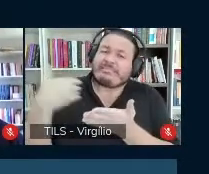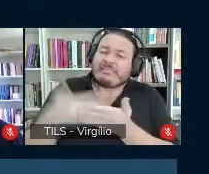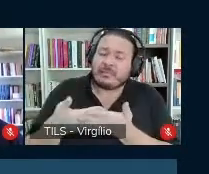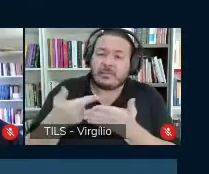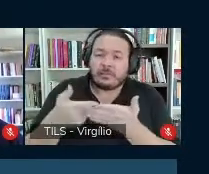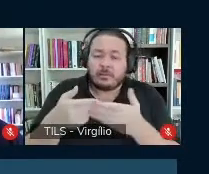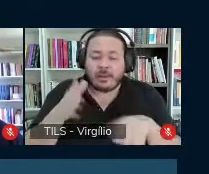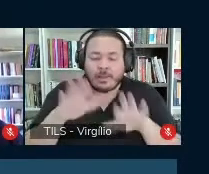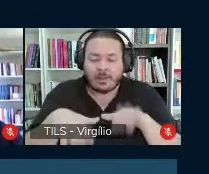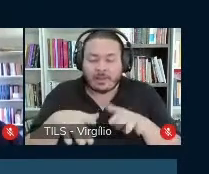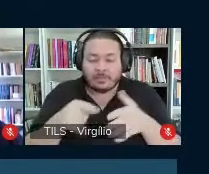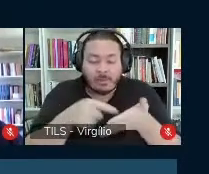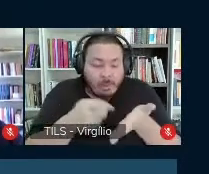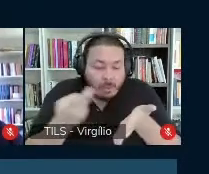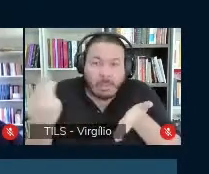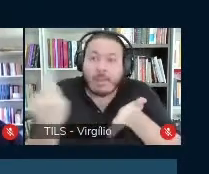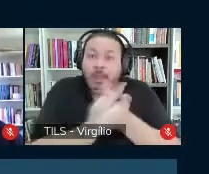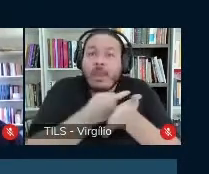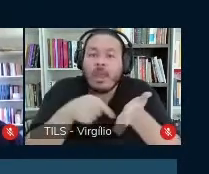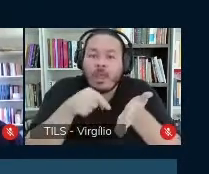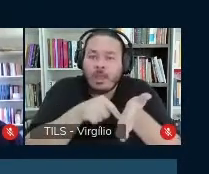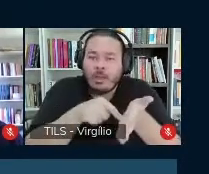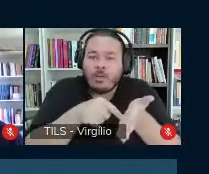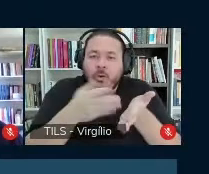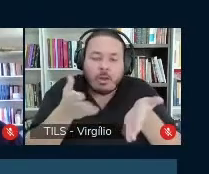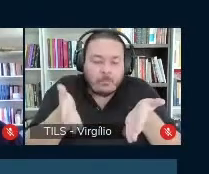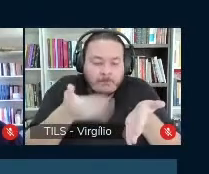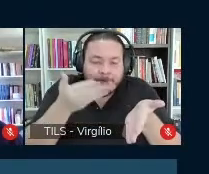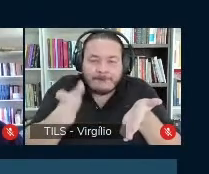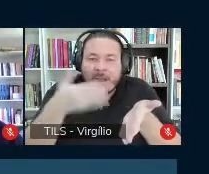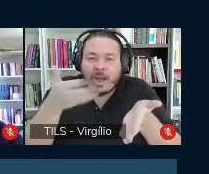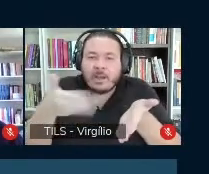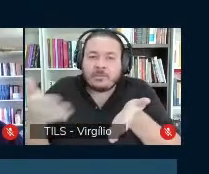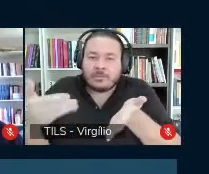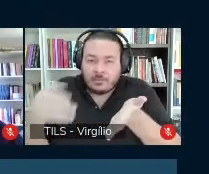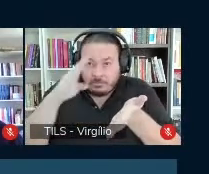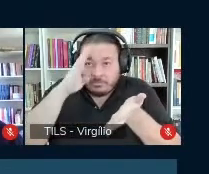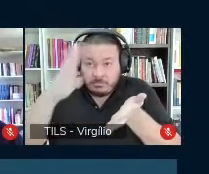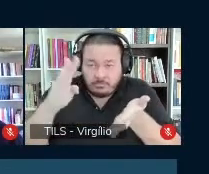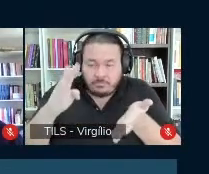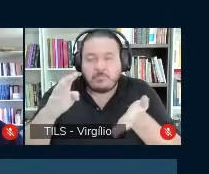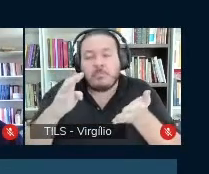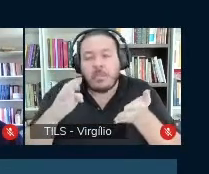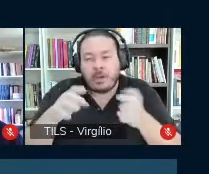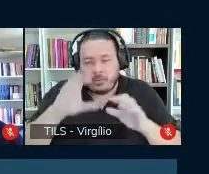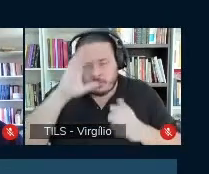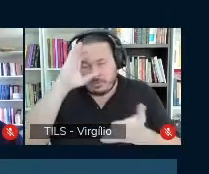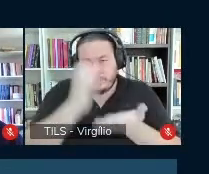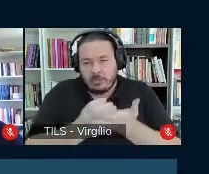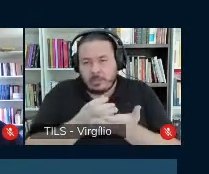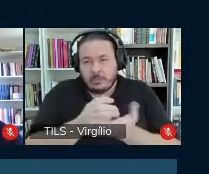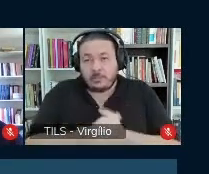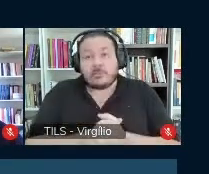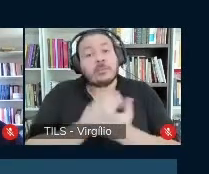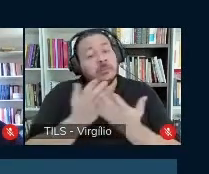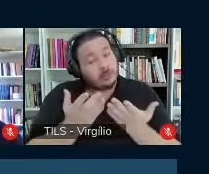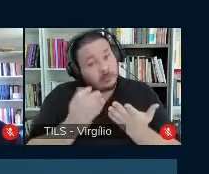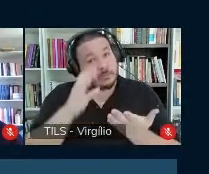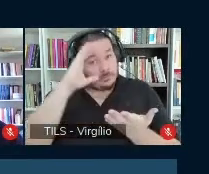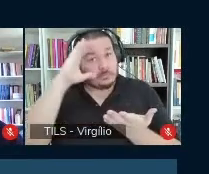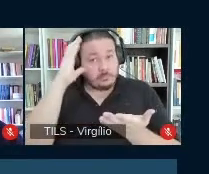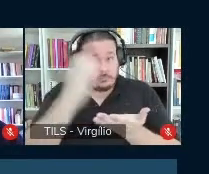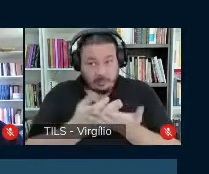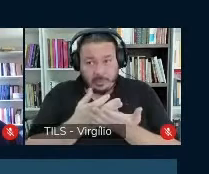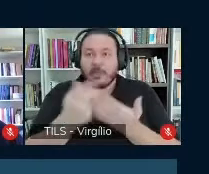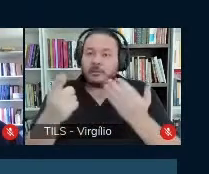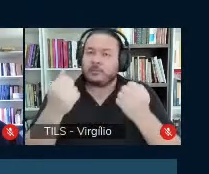passar erro nas páginas principais da tese. E uma tese, para o público